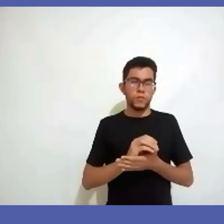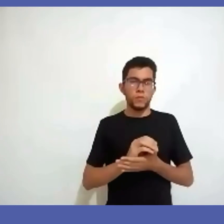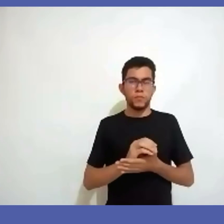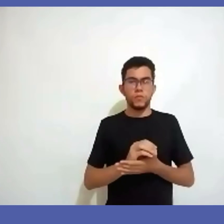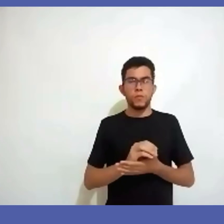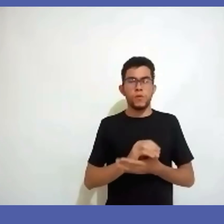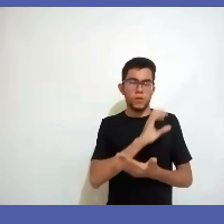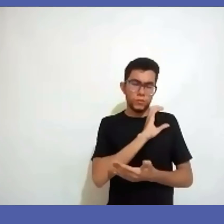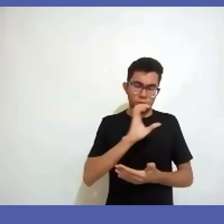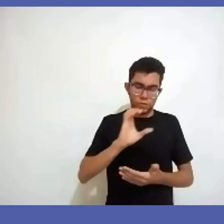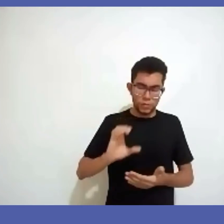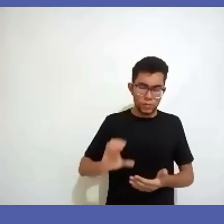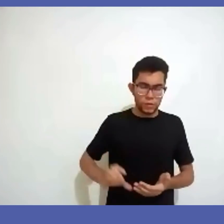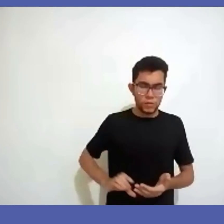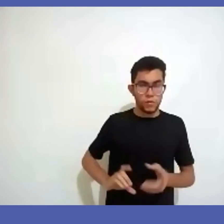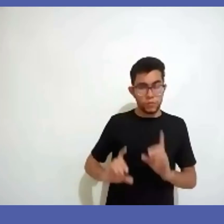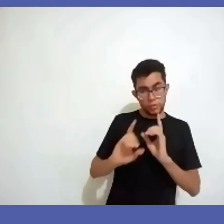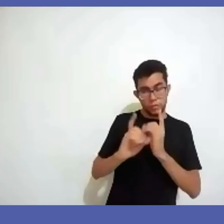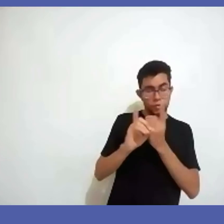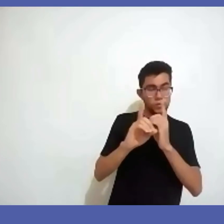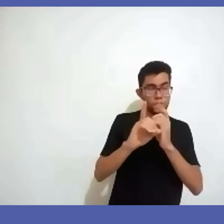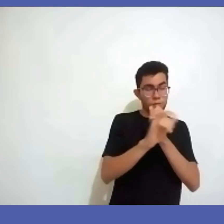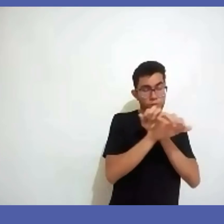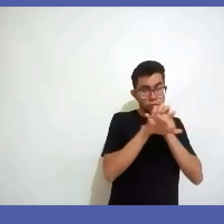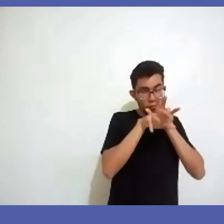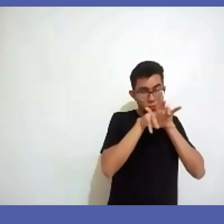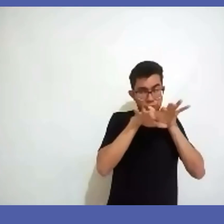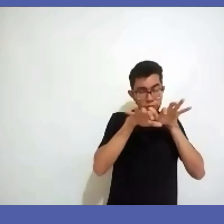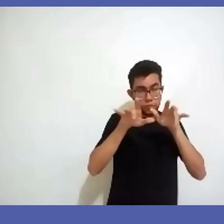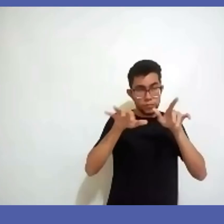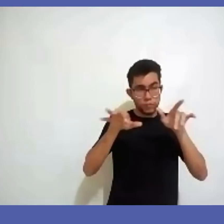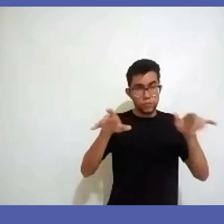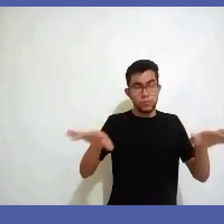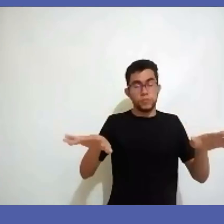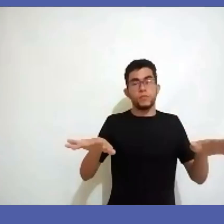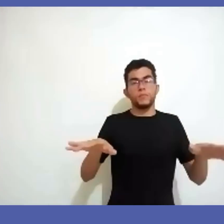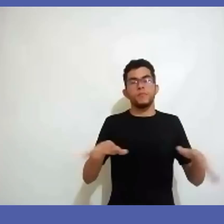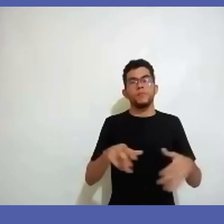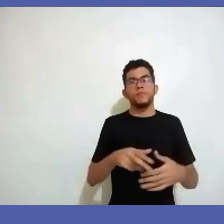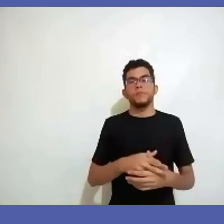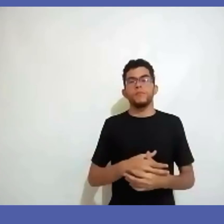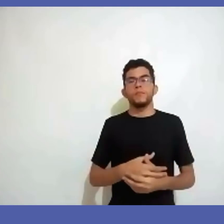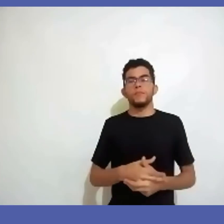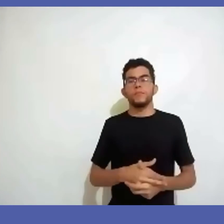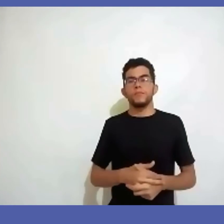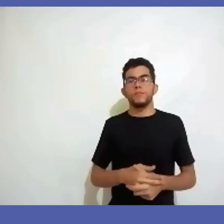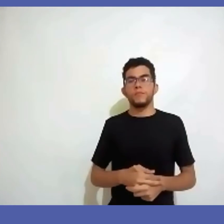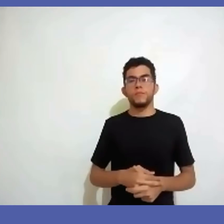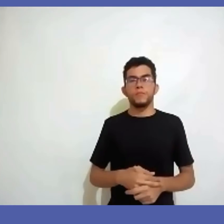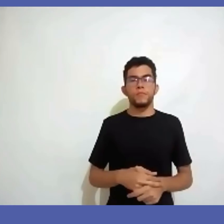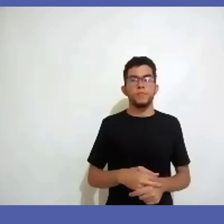para os Países Baixos, que é na região da Holanda, migraram